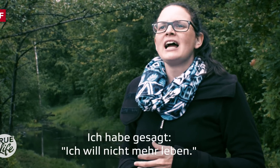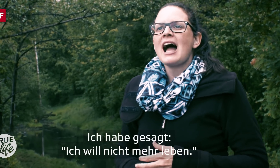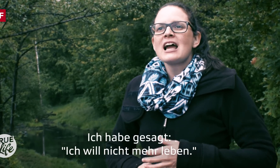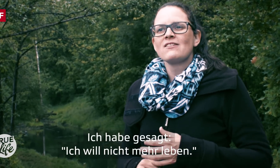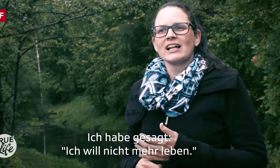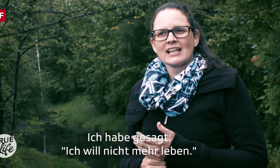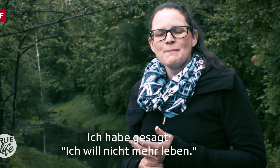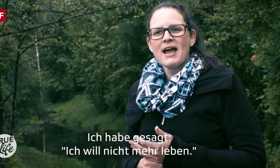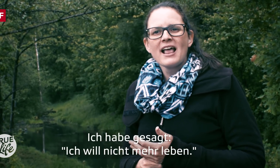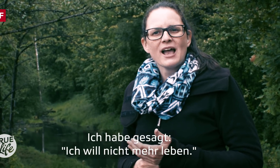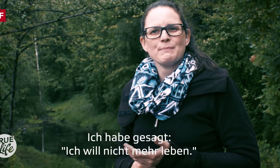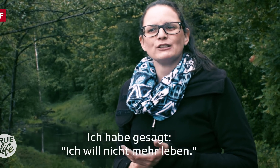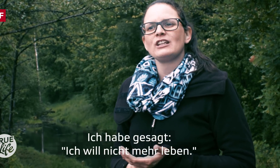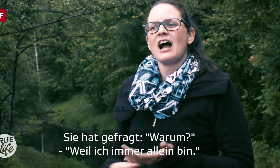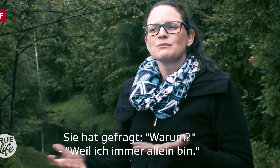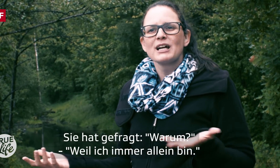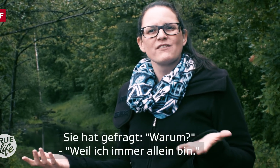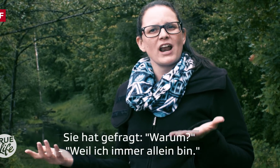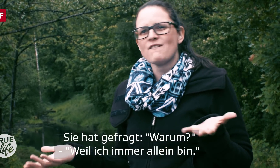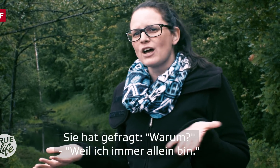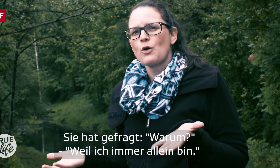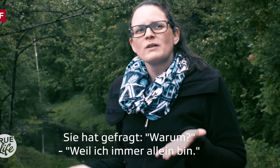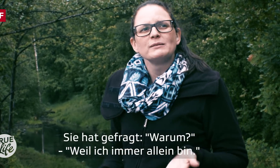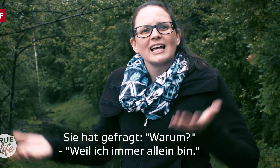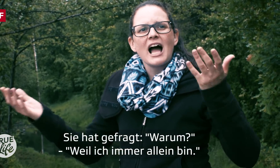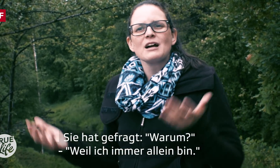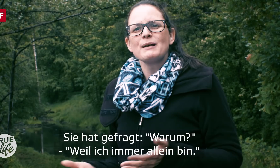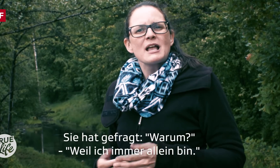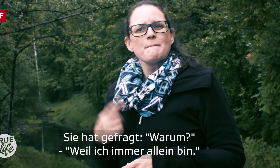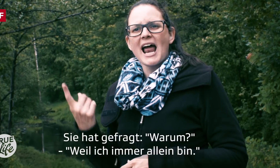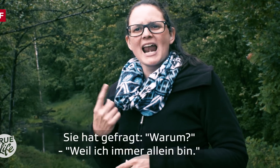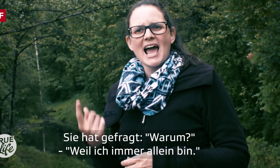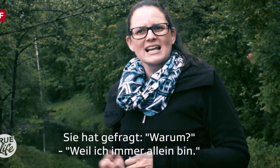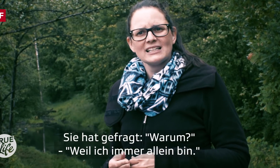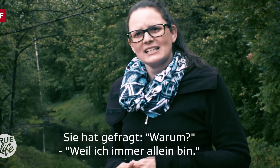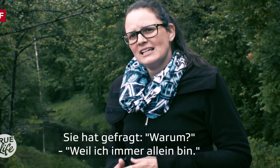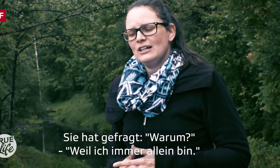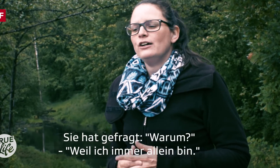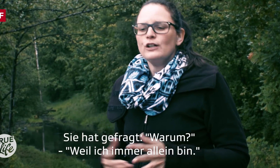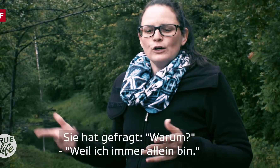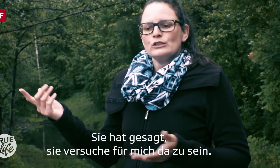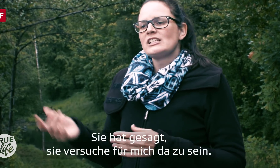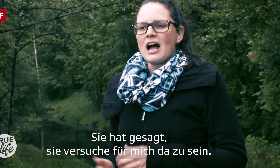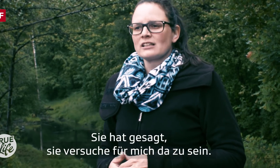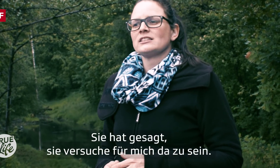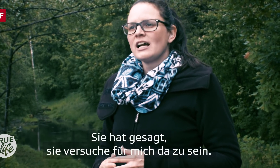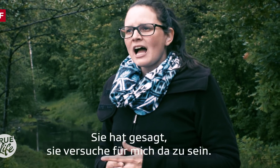ja, ich bin nicht mehr leben. Dann hat sie mich gefragt, warum. Ich habe gedacht, ja, ich bin immer allein. Und sie hat gedacht, ja,